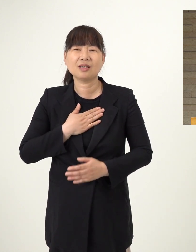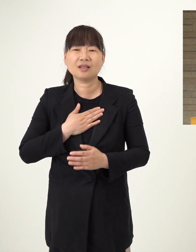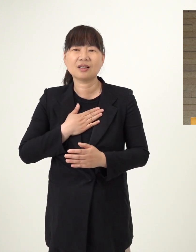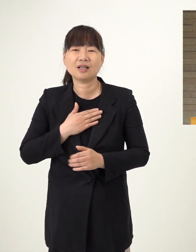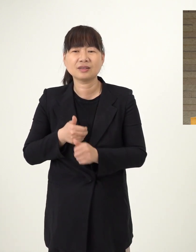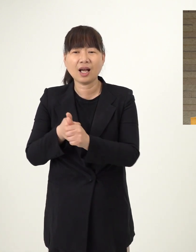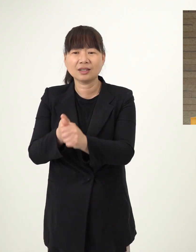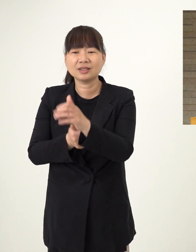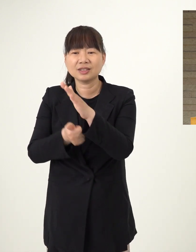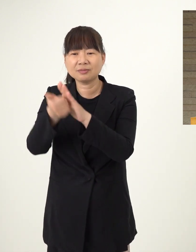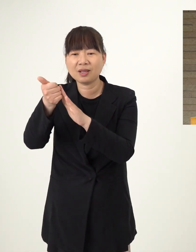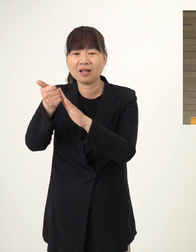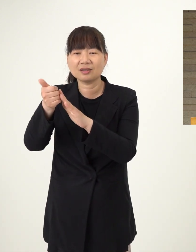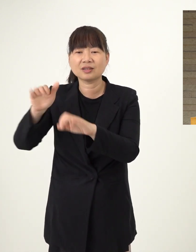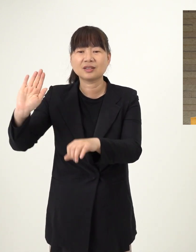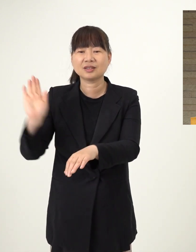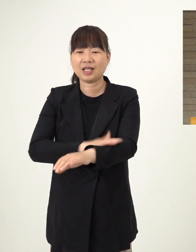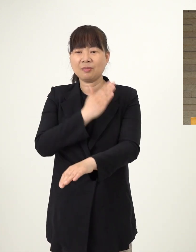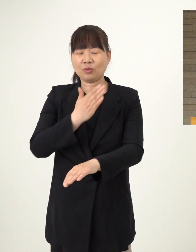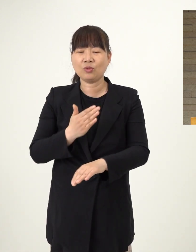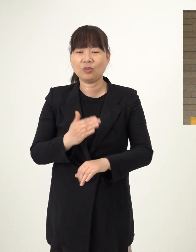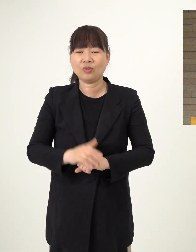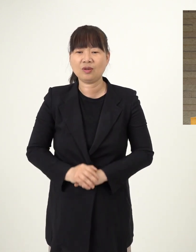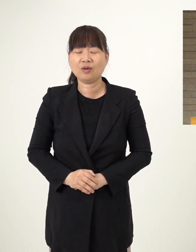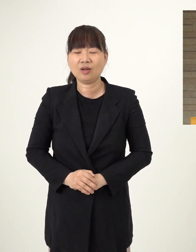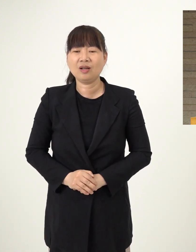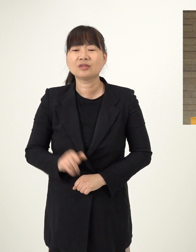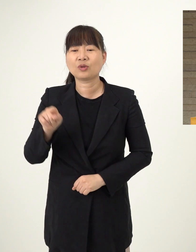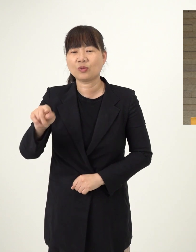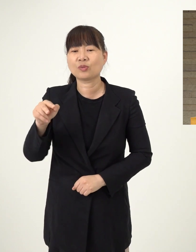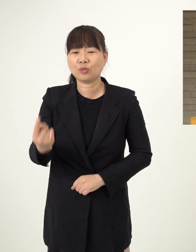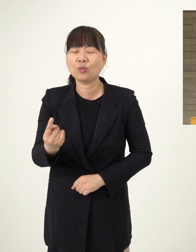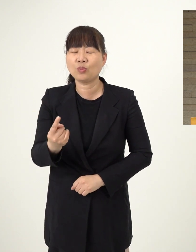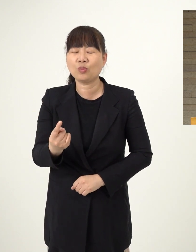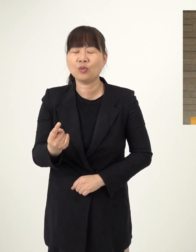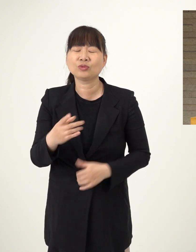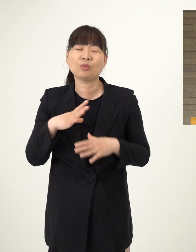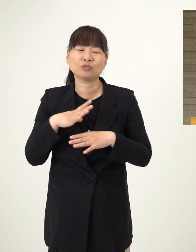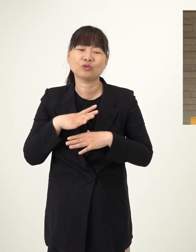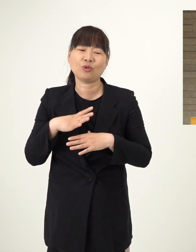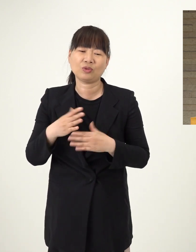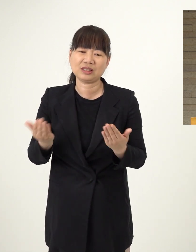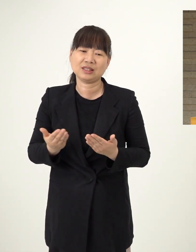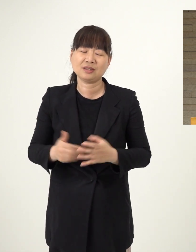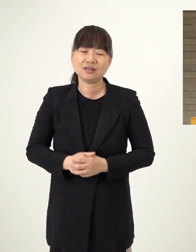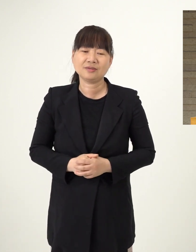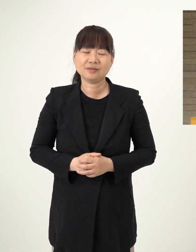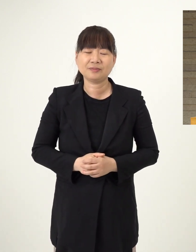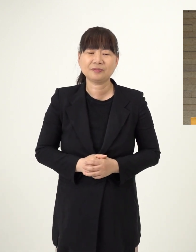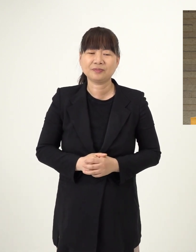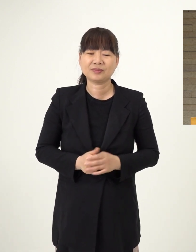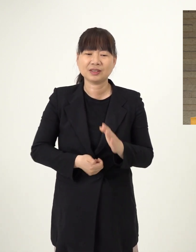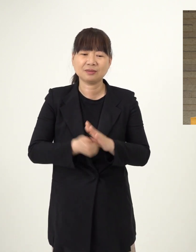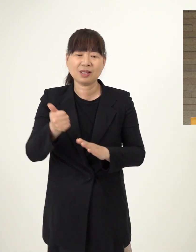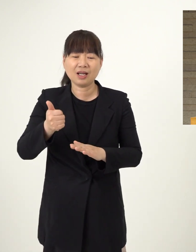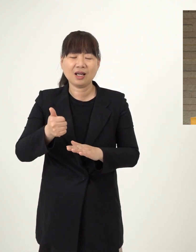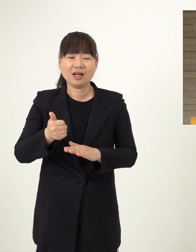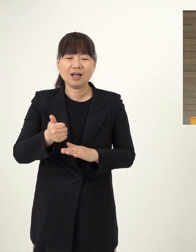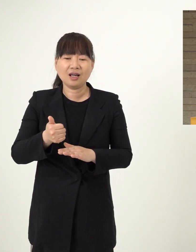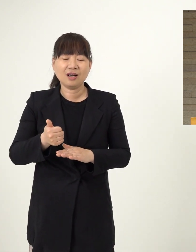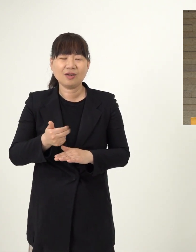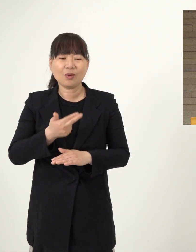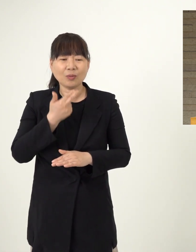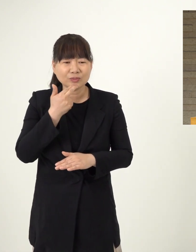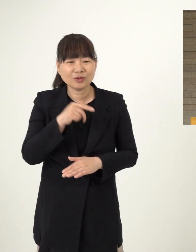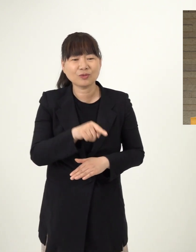거예요. 예? 희망이 없는 것도 문제인데 더 무서운 게 그 희망이 방향을 잘못 잡고 있을